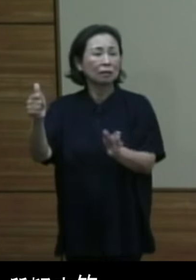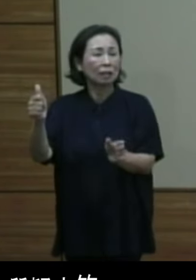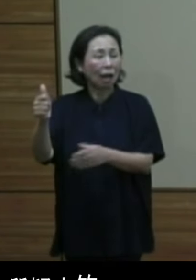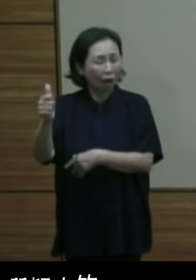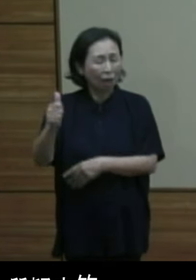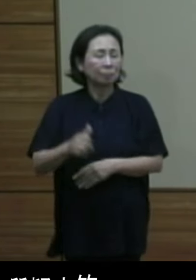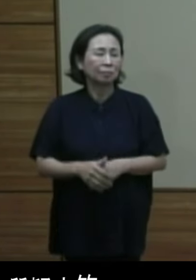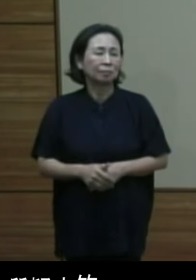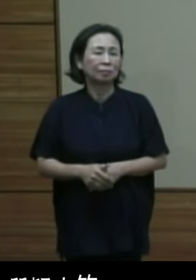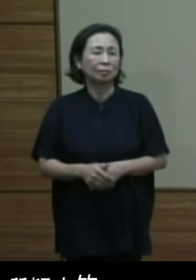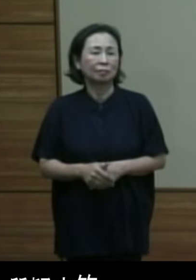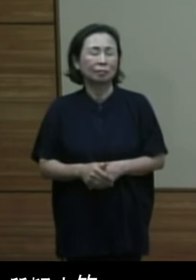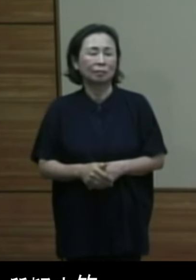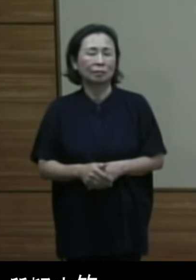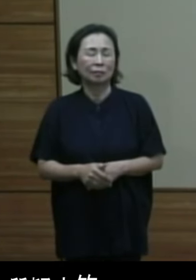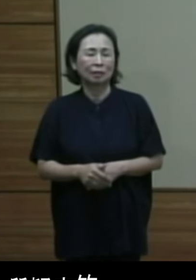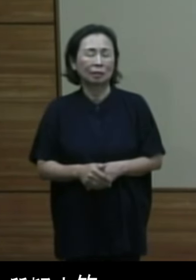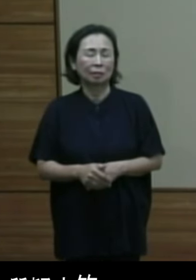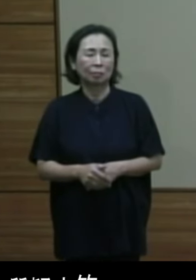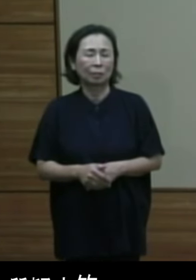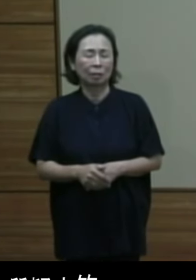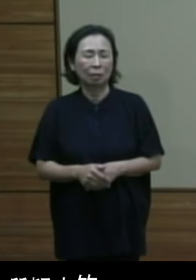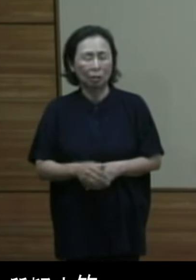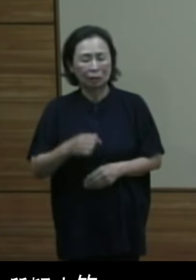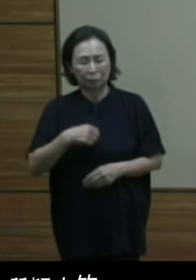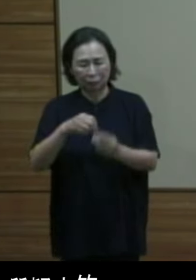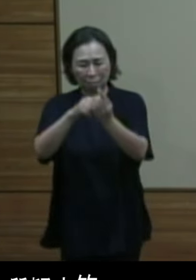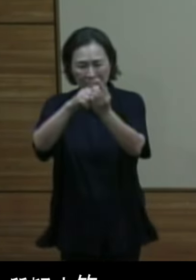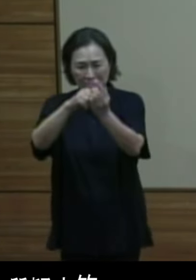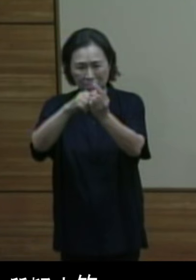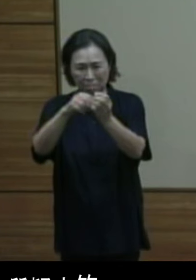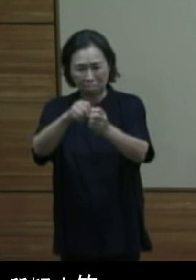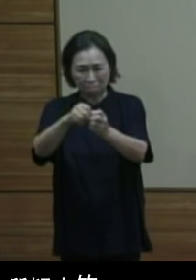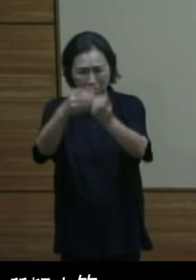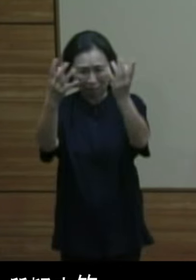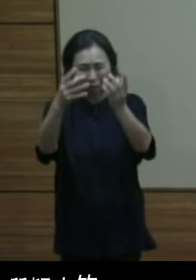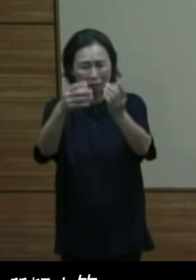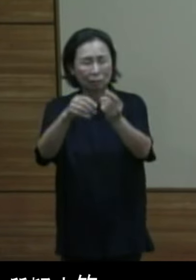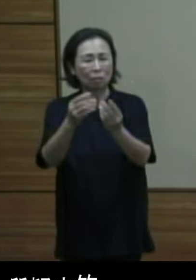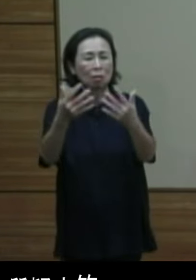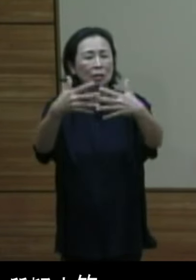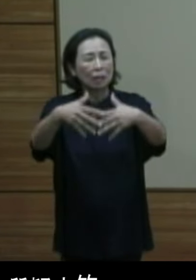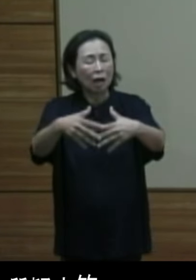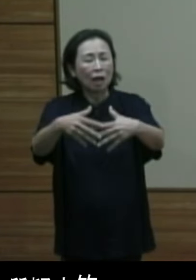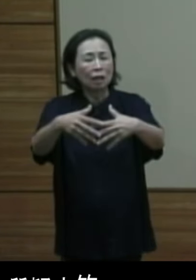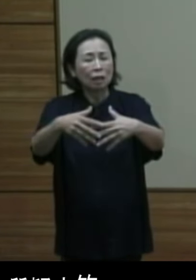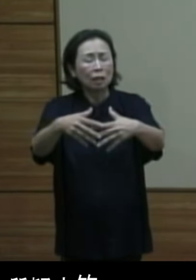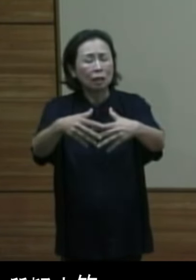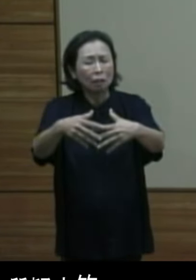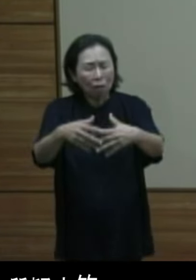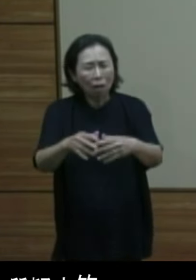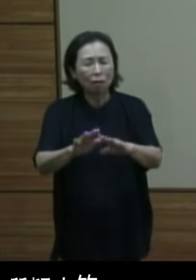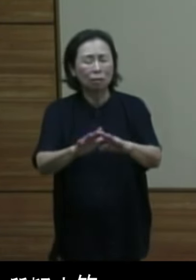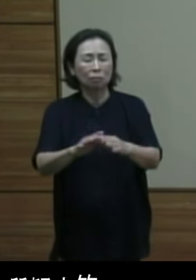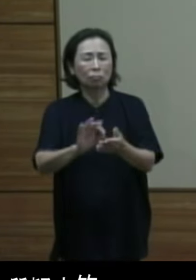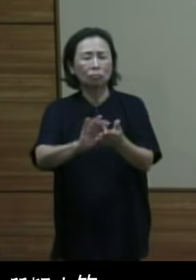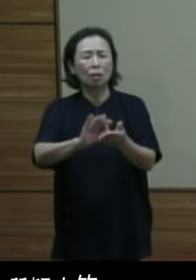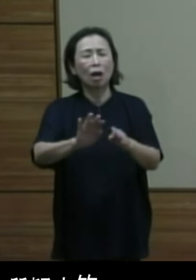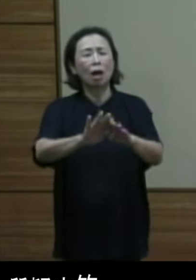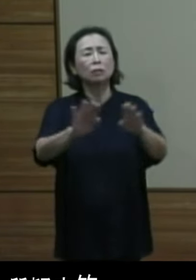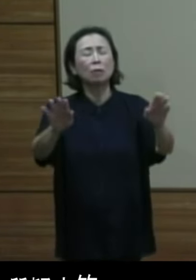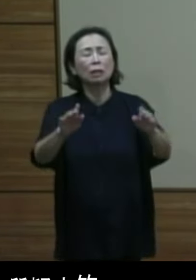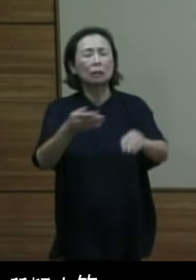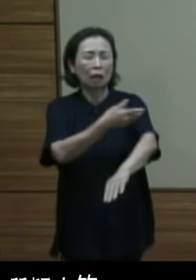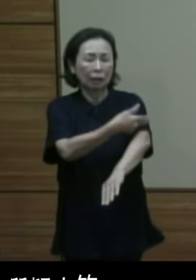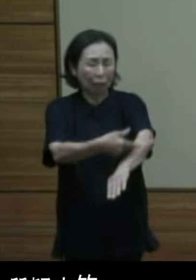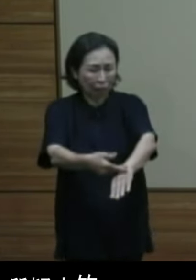いわゆる自爆装置がですね、発動された経緯等ですね、今回衛